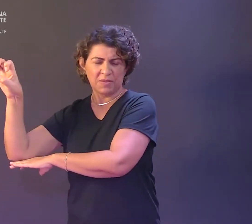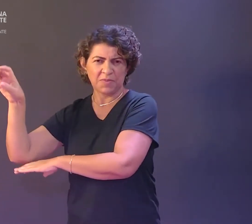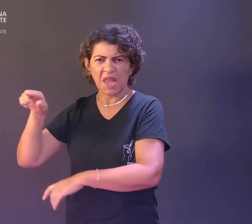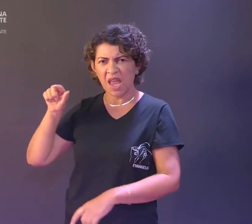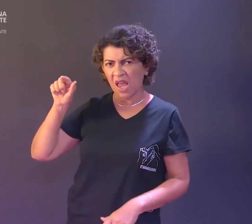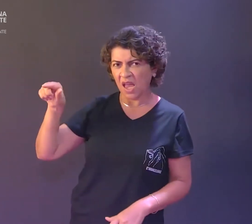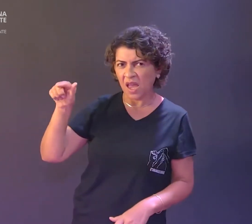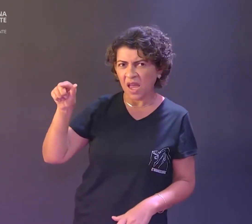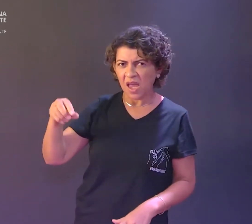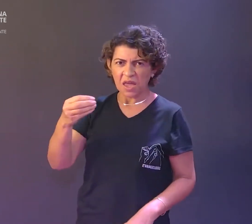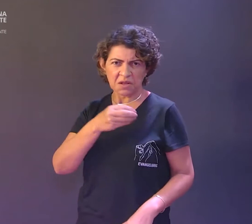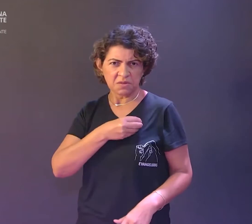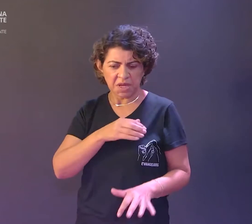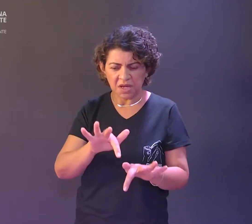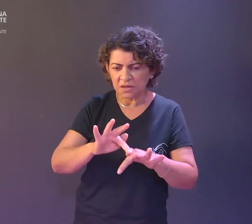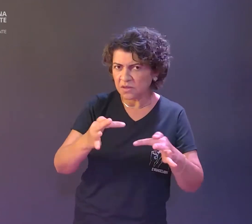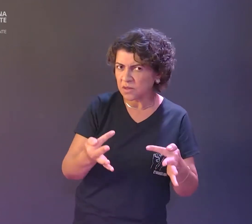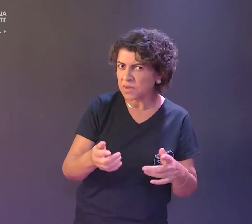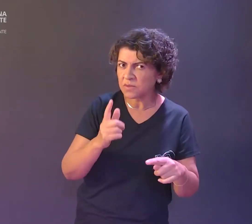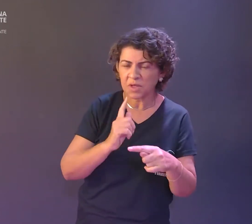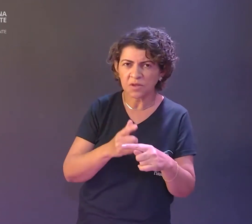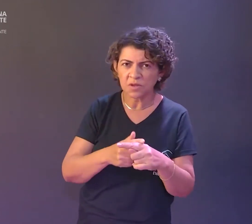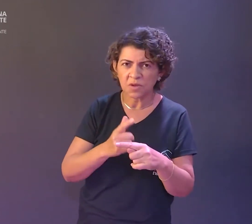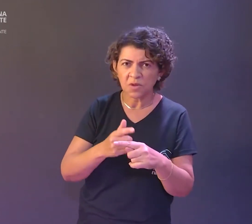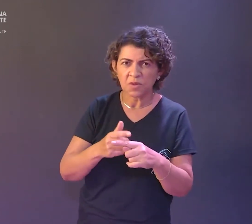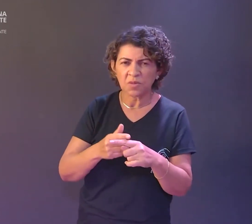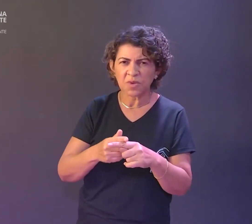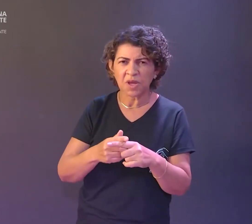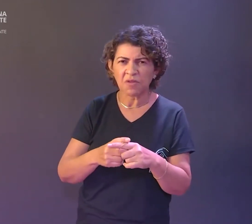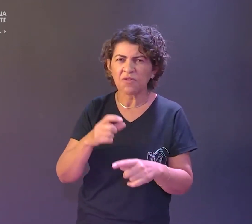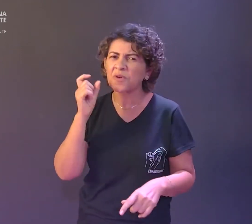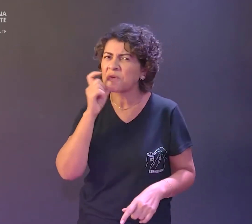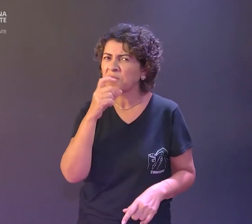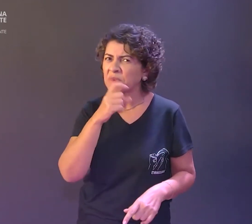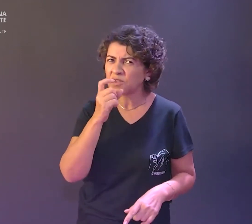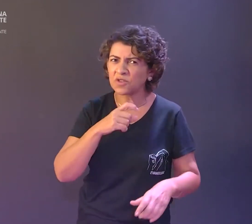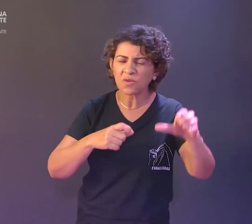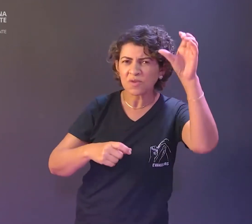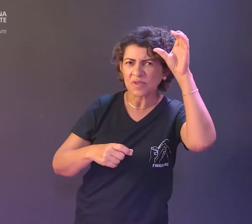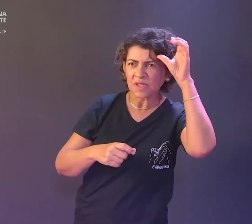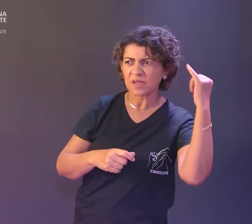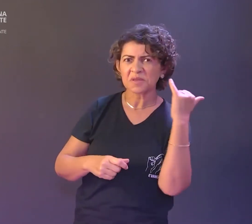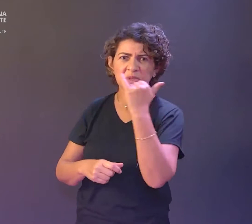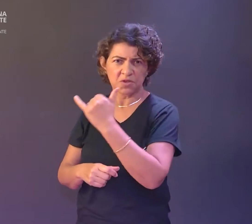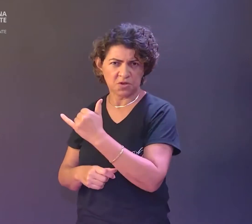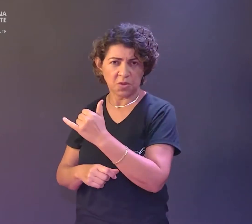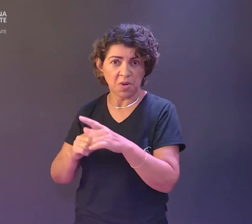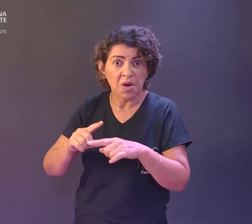porque foram enganados por Satanás, mas principalmente porque os seus